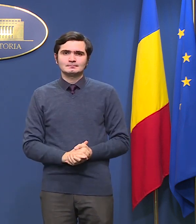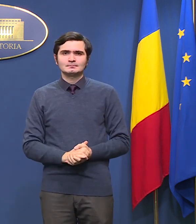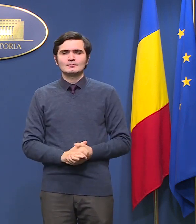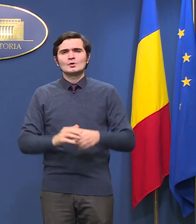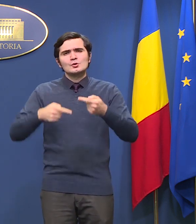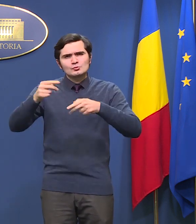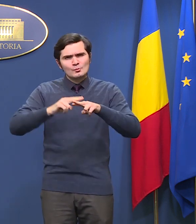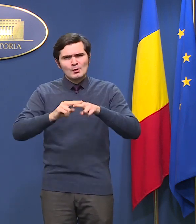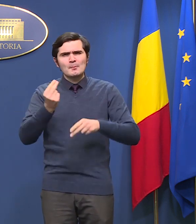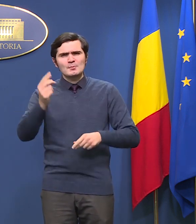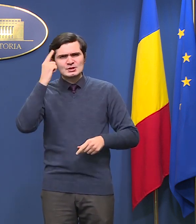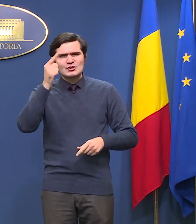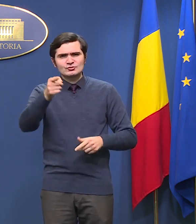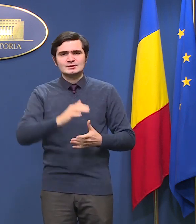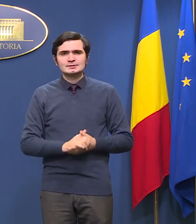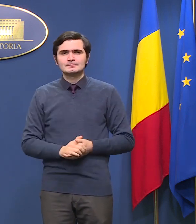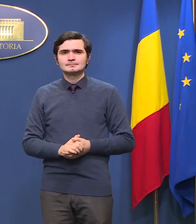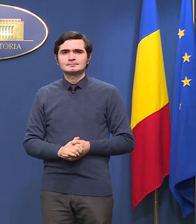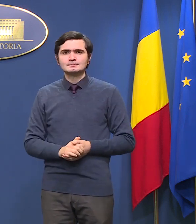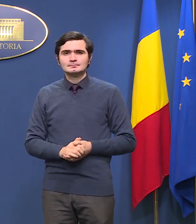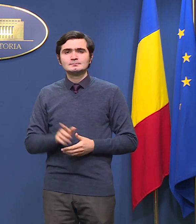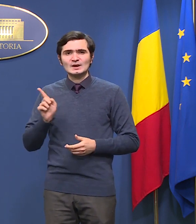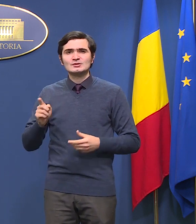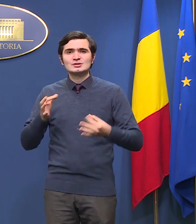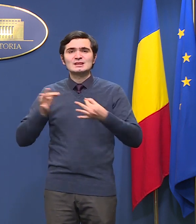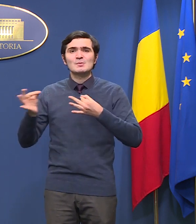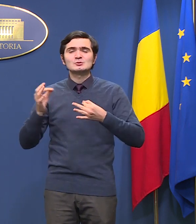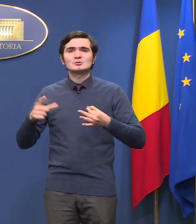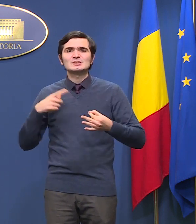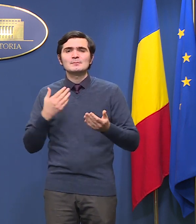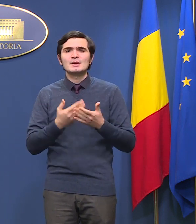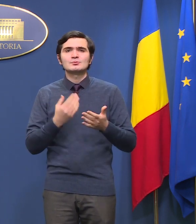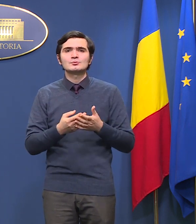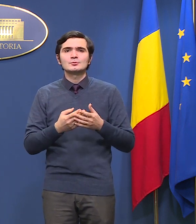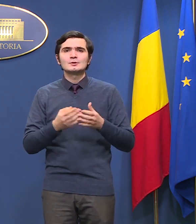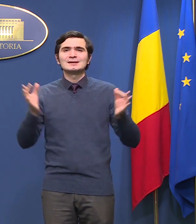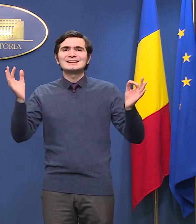După cum bine știți, sunt măsuri de restrângere a